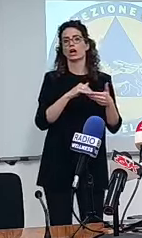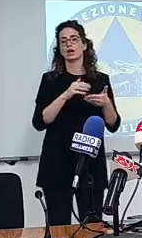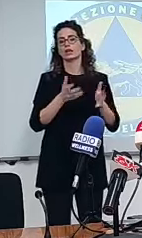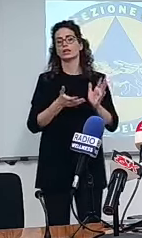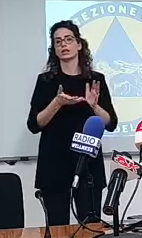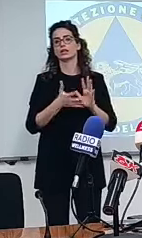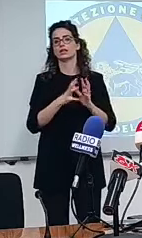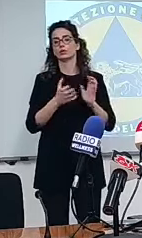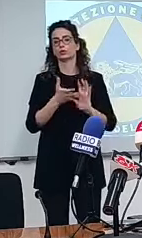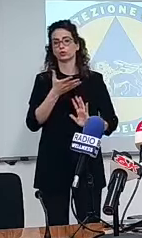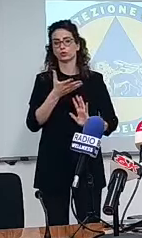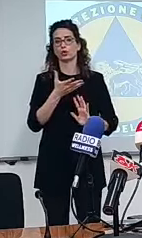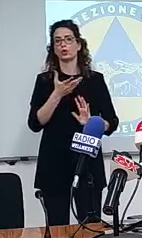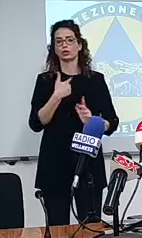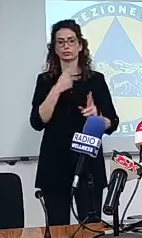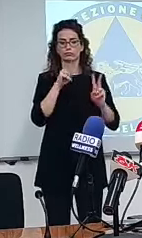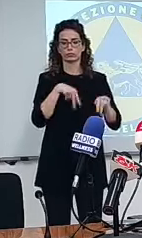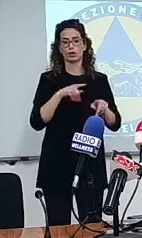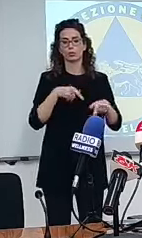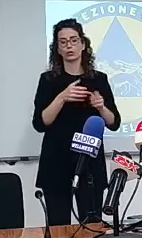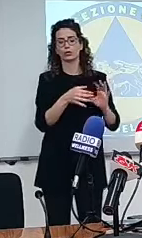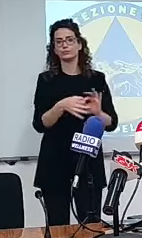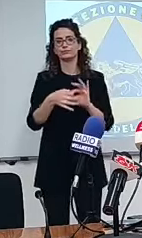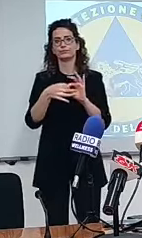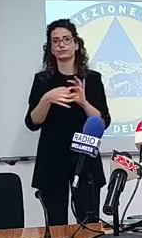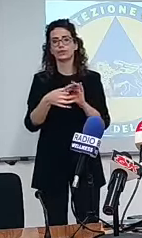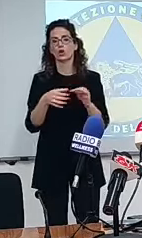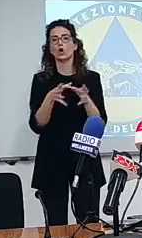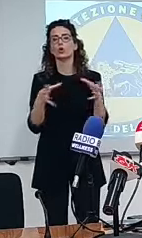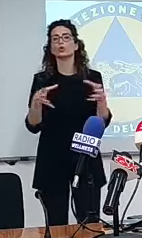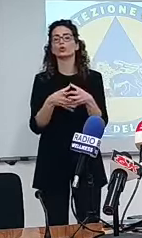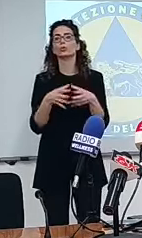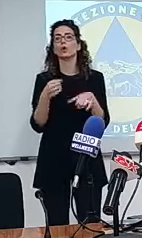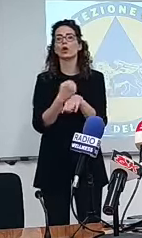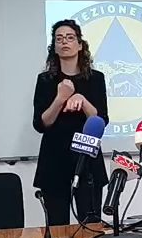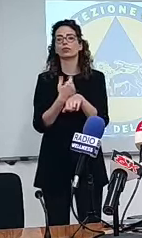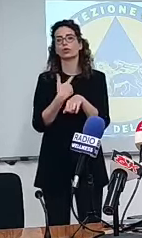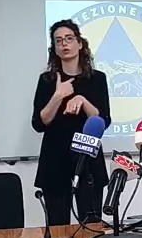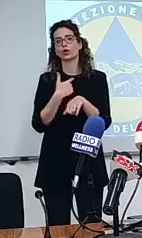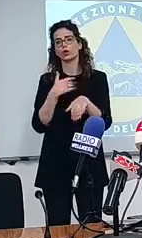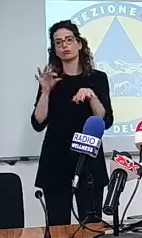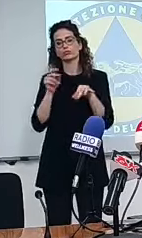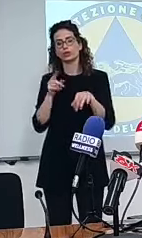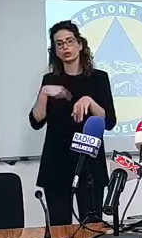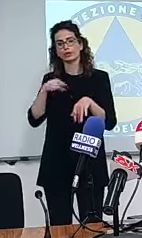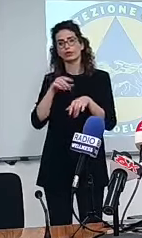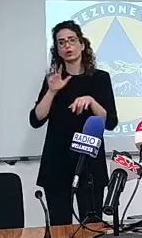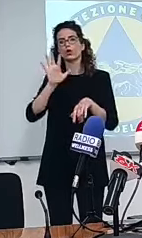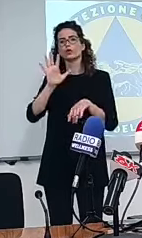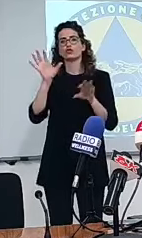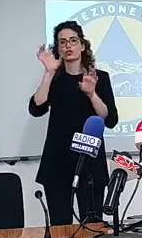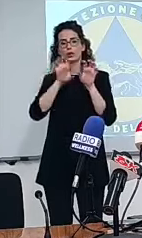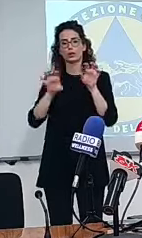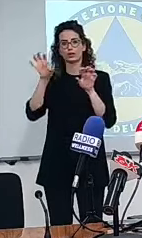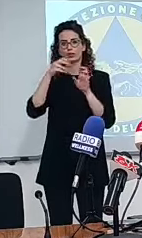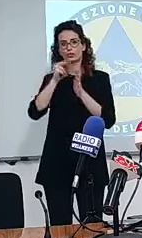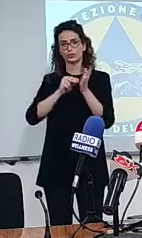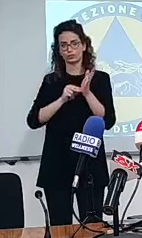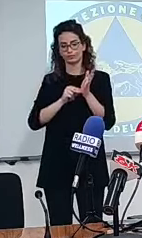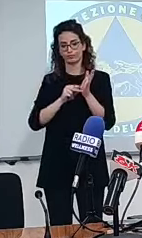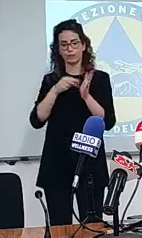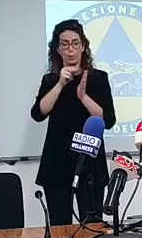affidato al gruppo di lavoro, quello che coordiniamo noi delle 5 regioni per linee guida, che hanno semplificato quel